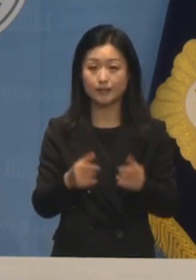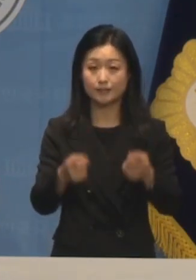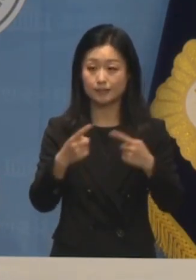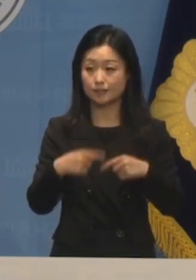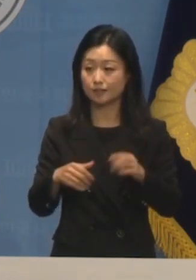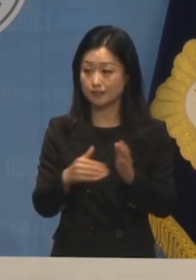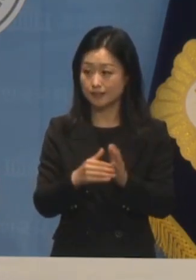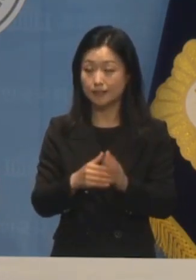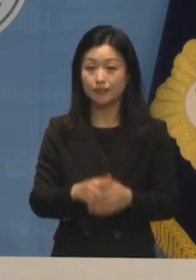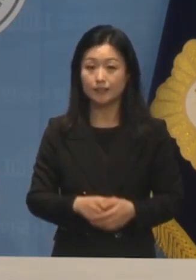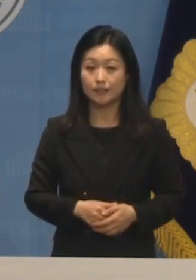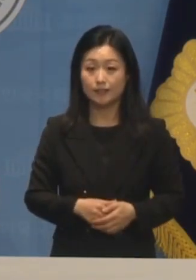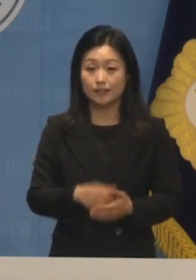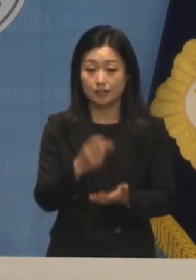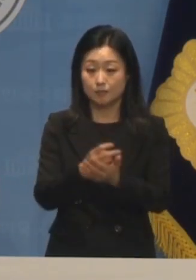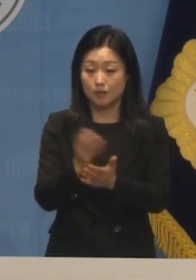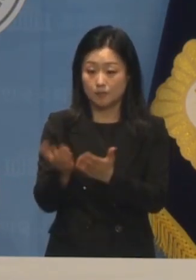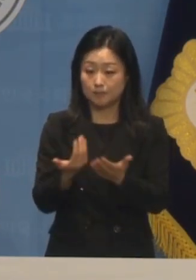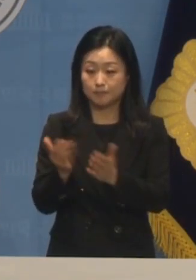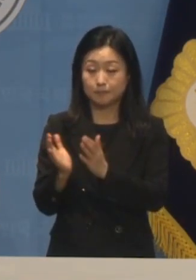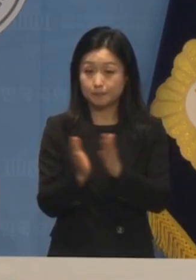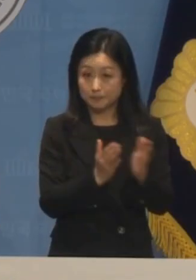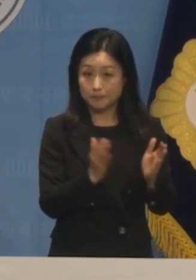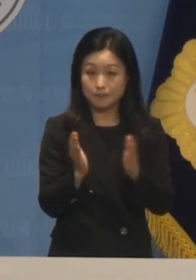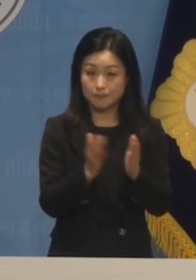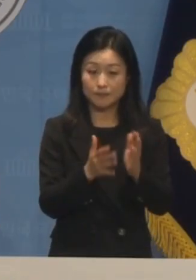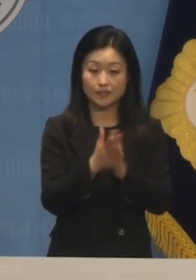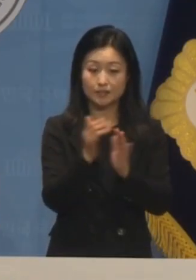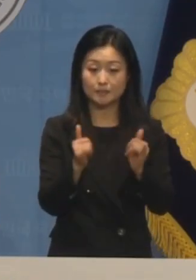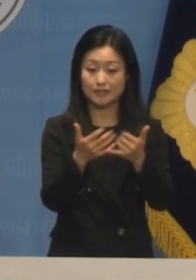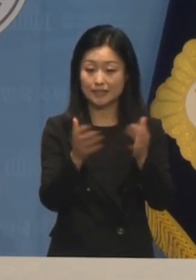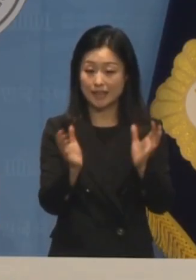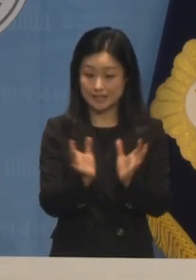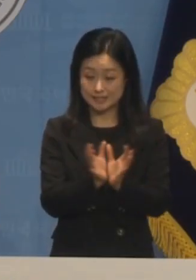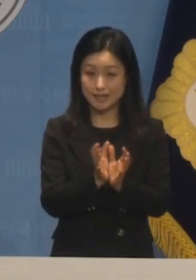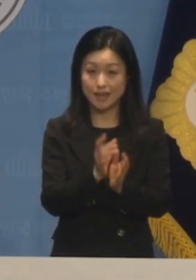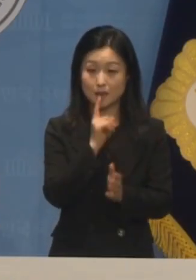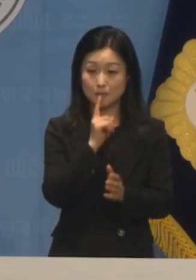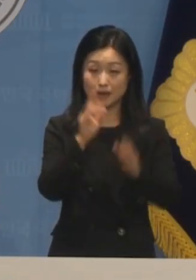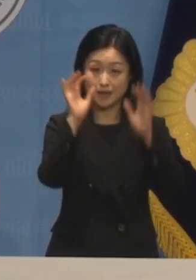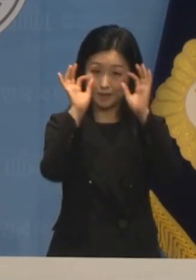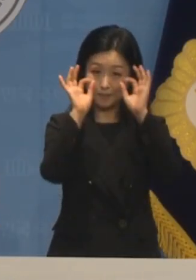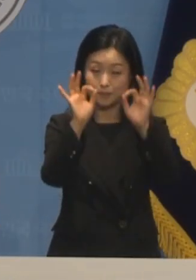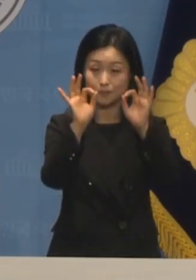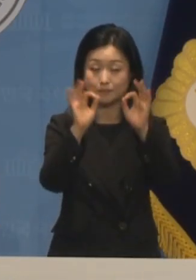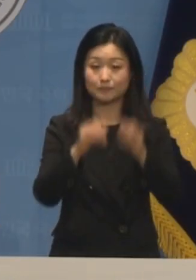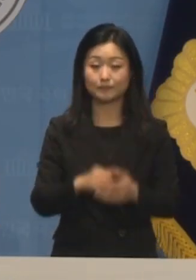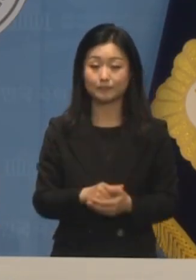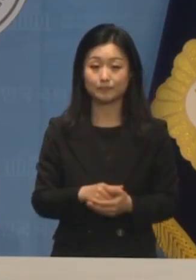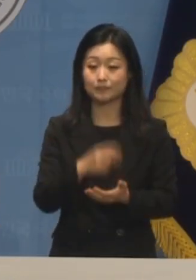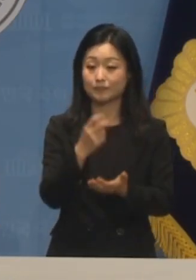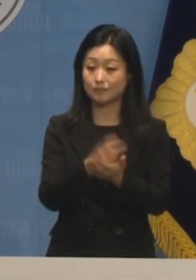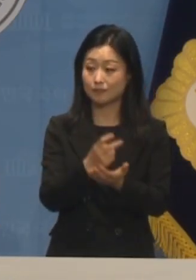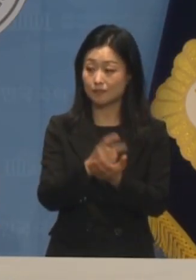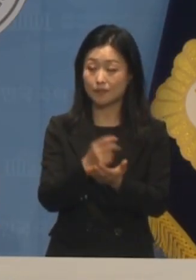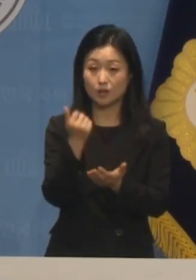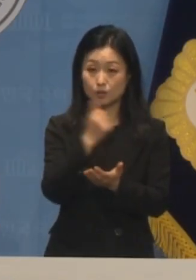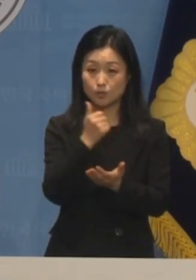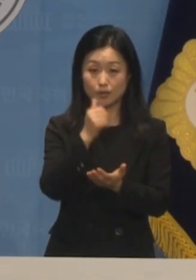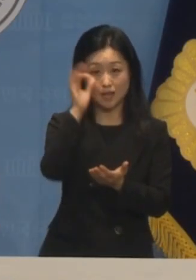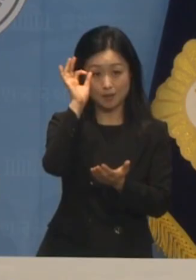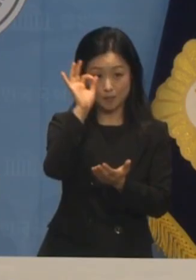먼저 이번 법안을 함께 준비한 노동시민사회단체 관계자분들의 말씀을 듣고 또 법안 소개를